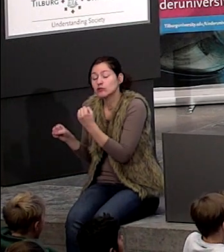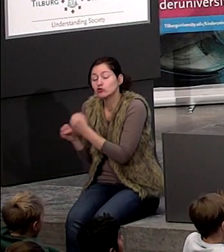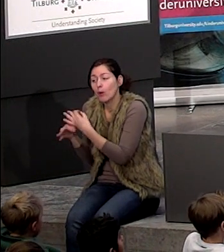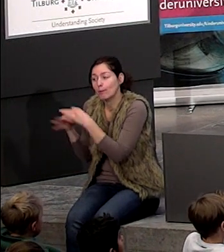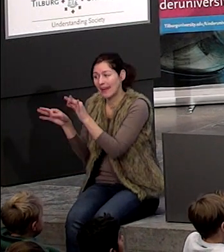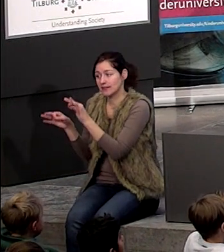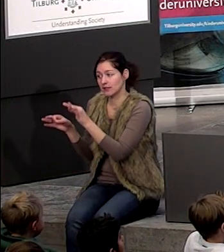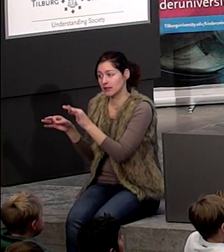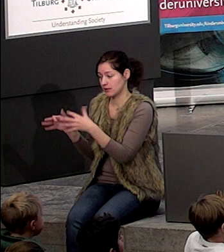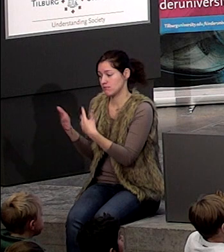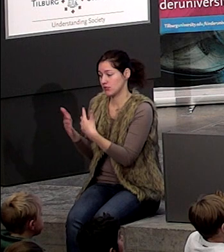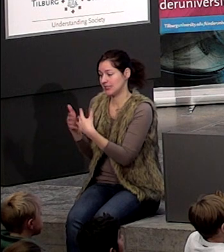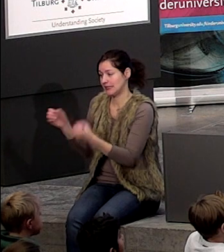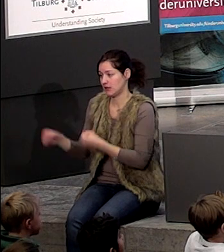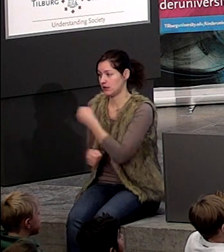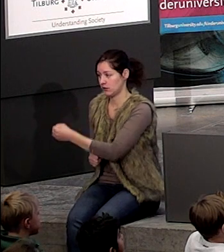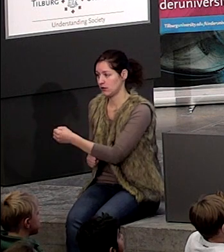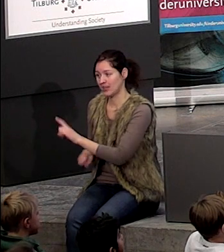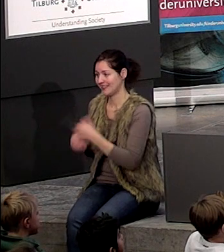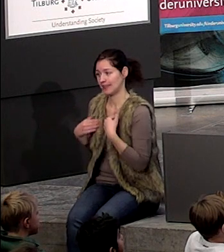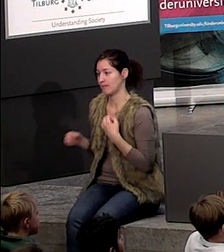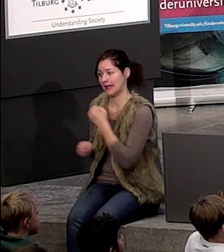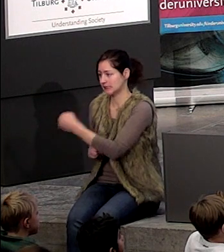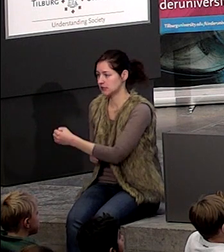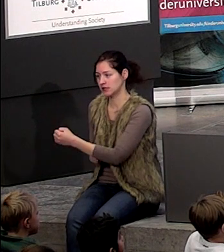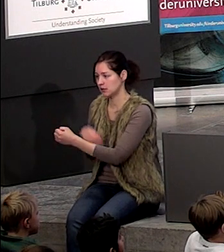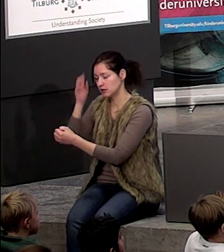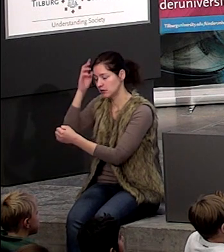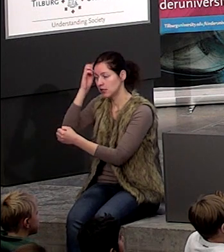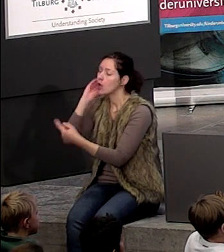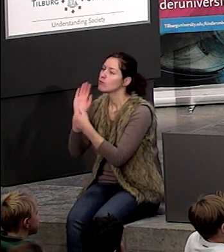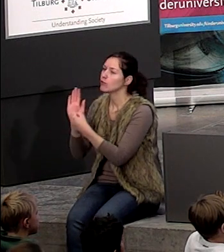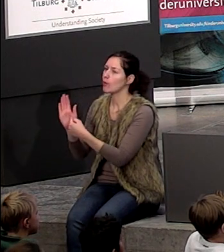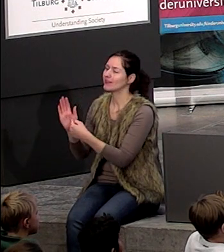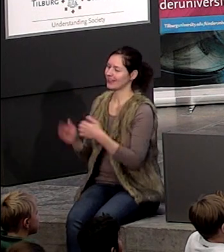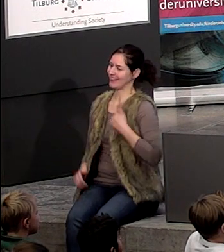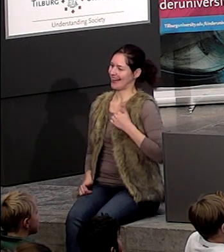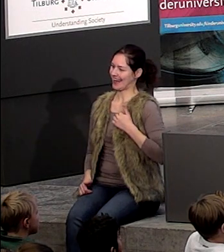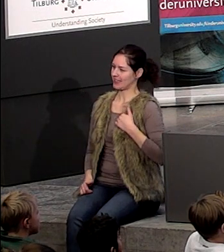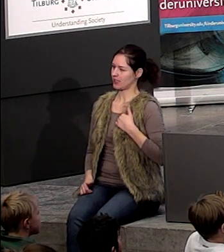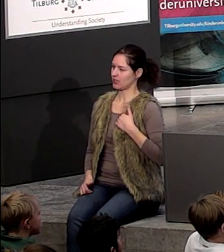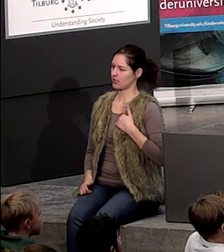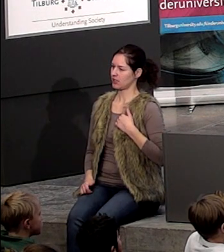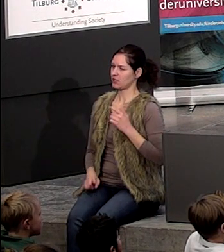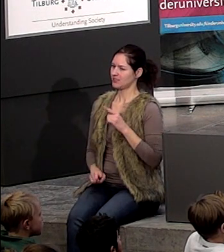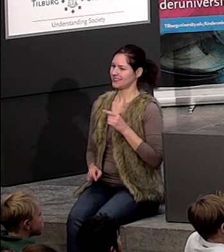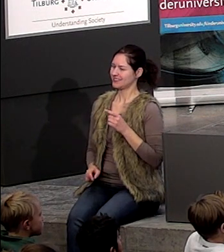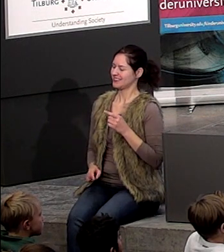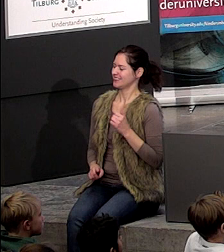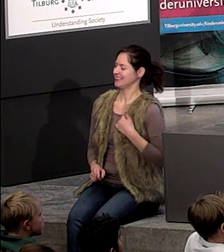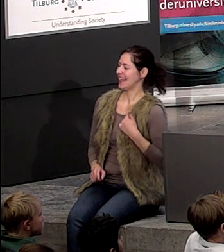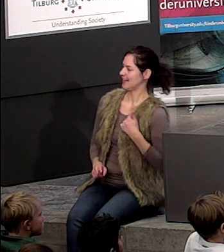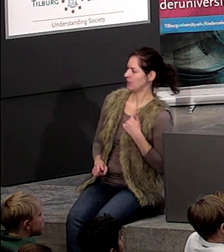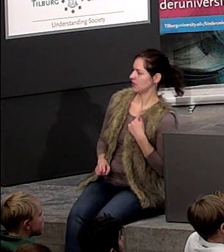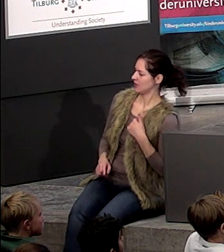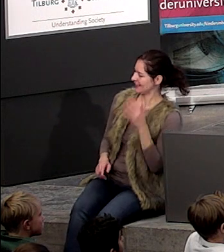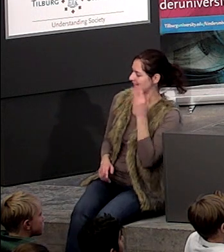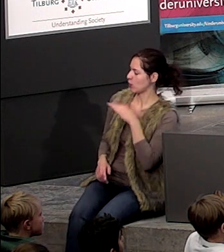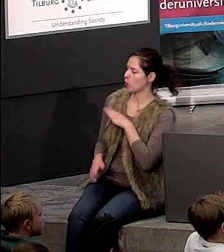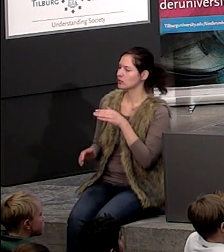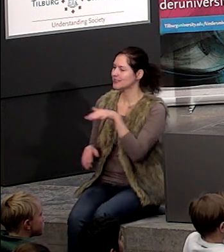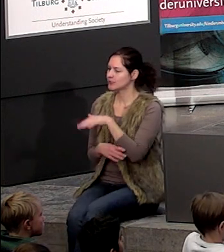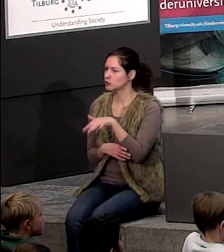om dat door een machine te laten doen dan door een mens. En we kennen bijvoorbeeld uit het leger, dat zijn niet altijd de leukste toepassingen, maar we kennen uit het leger de situatie dat